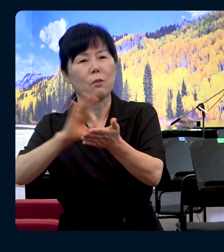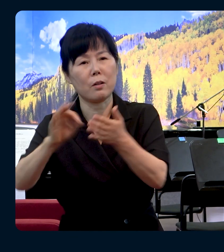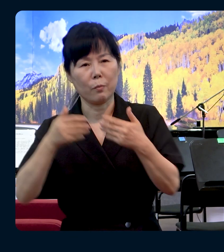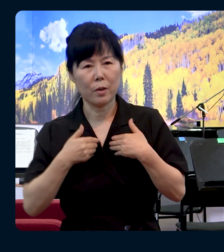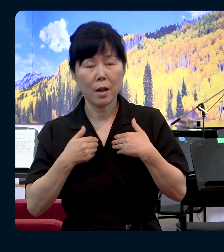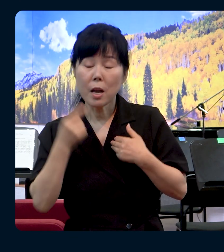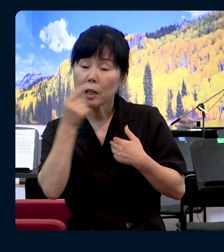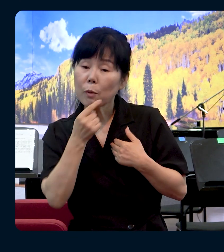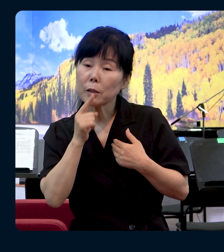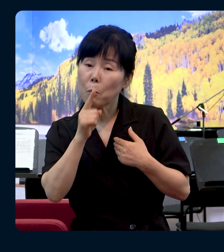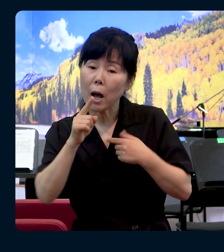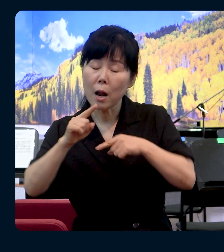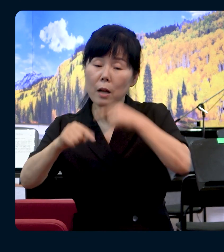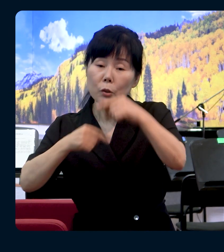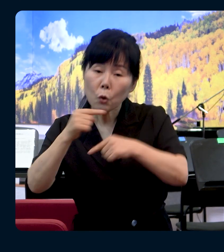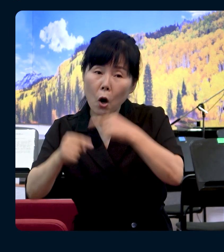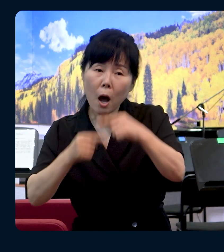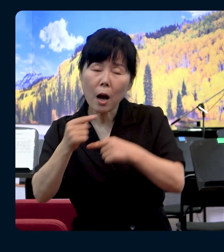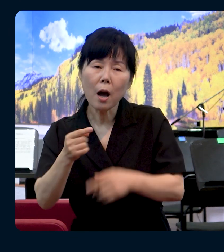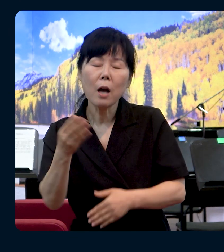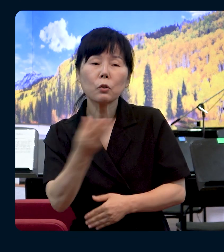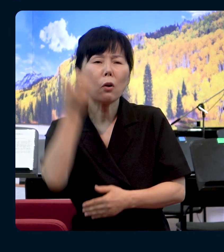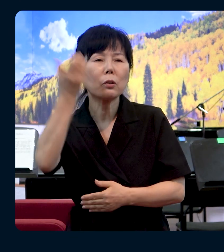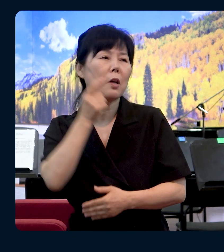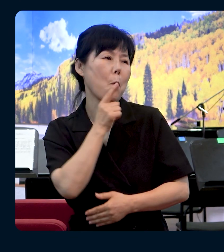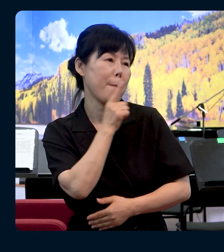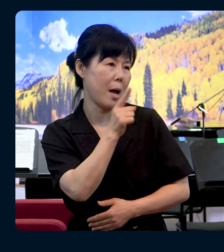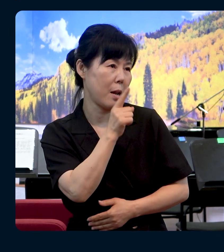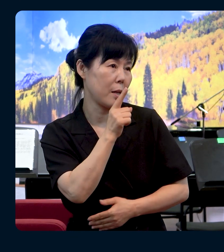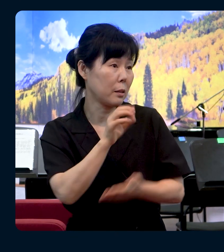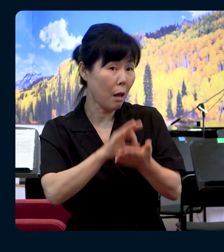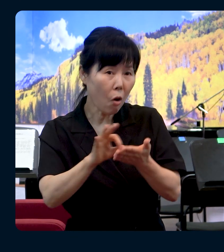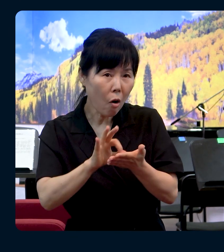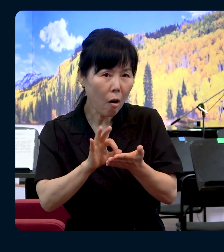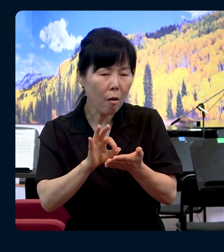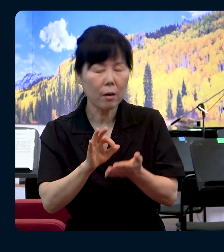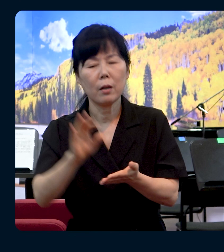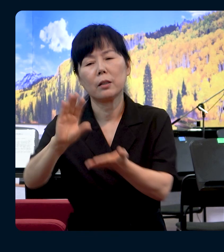그 입에서 성령님의 언어가 나오는 거예요. 그게 그리스도인이다 하는 겁니다.